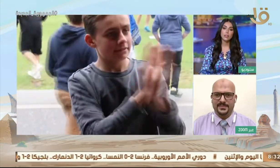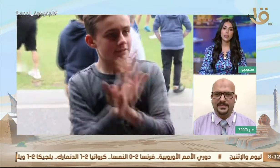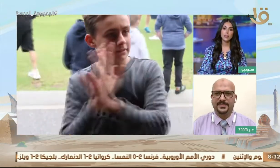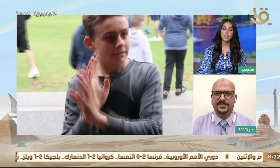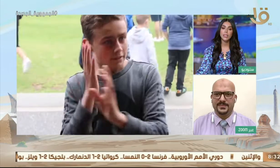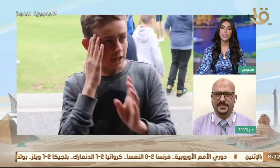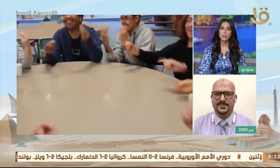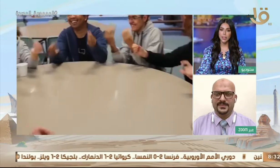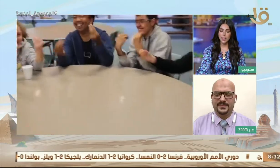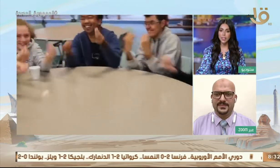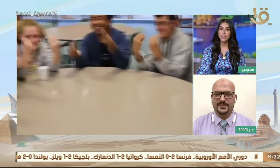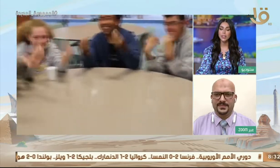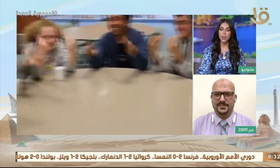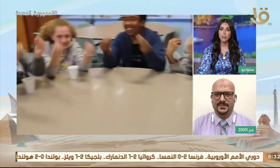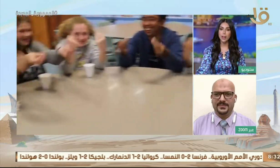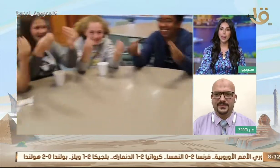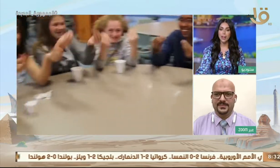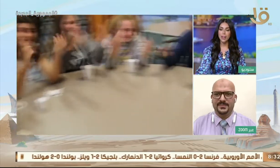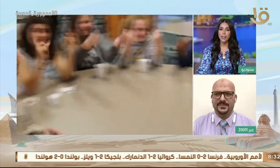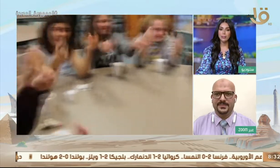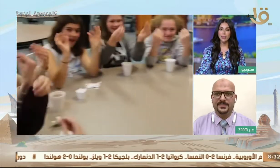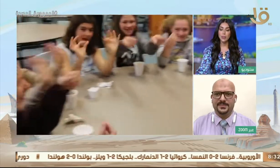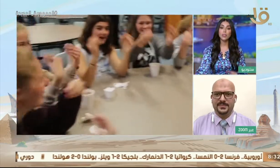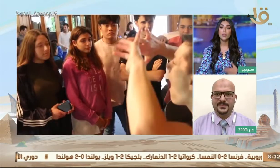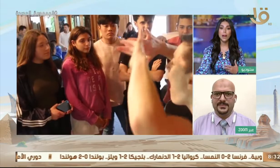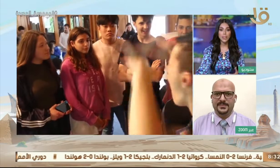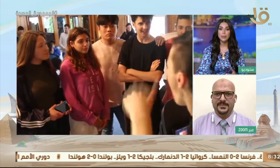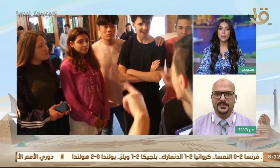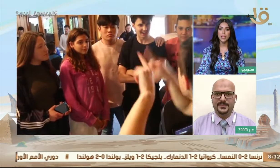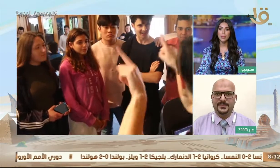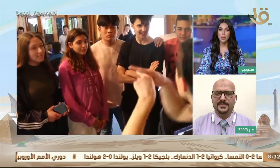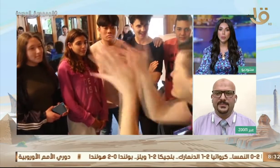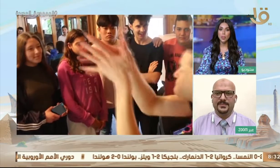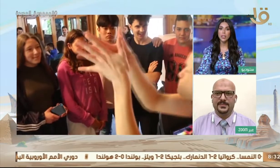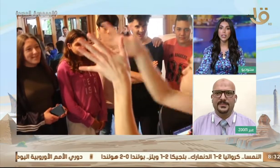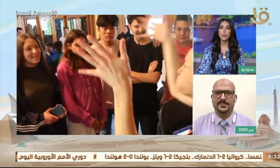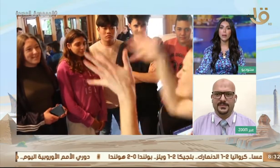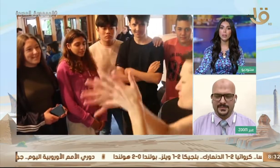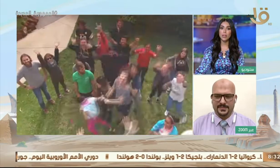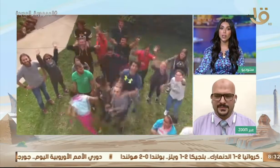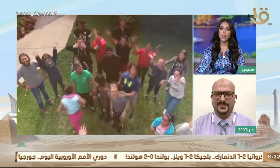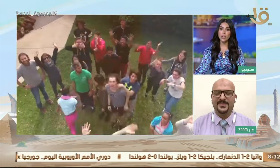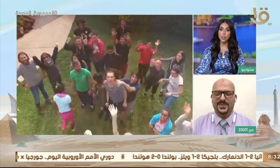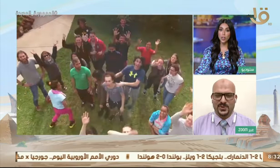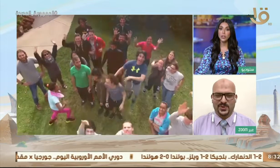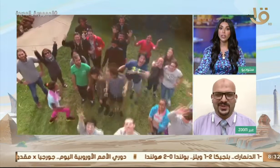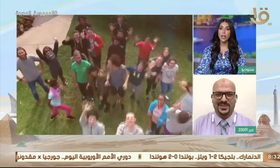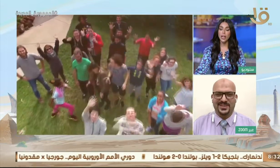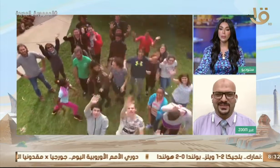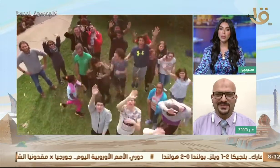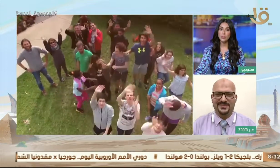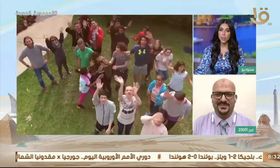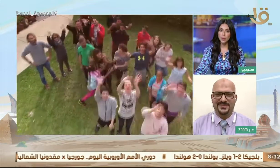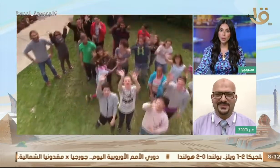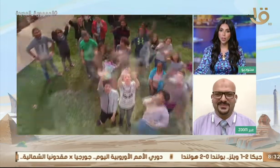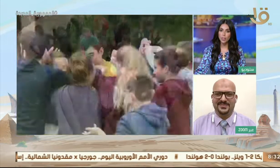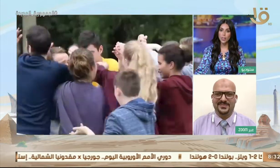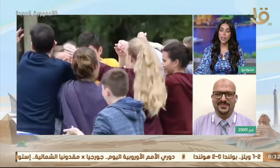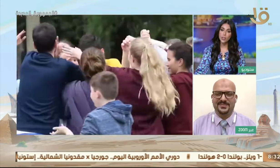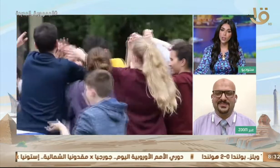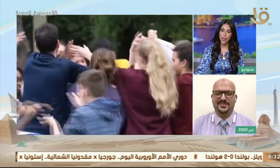ناس اكتر من المحتاجين ان هم يكون ليهم حد بيترجم ليهم. شكرا ليك محمد رشاد،